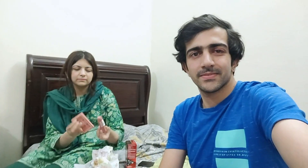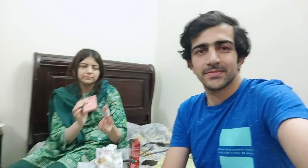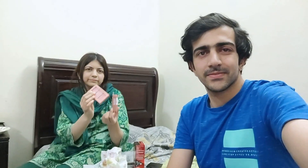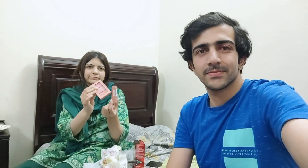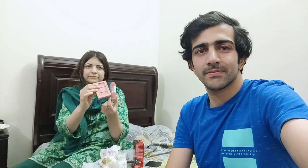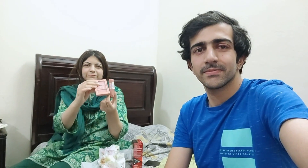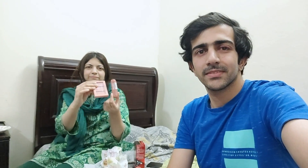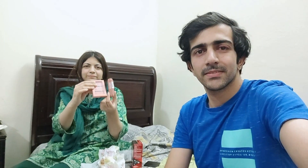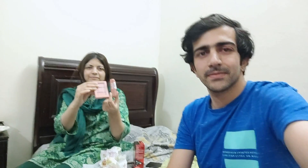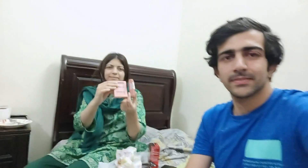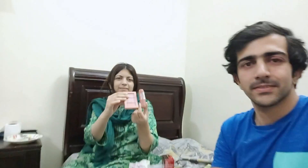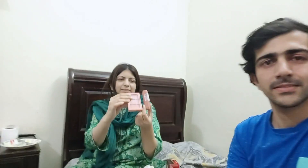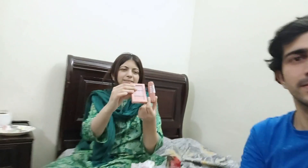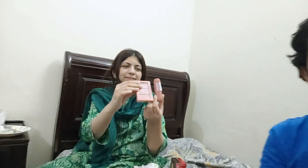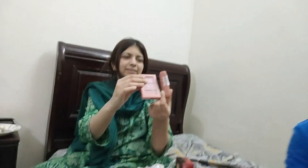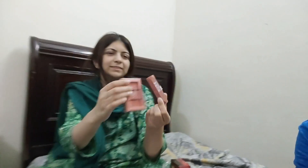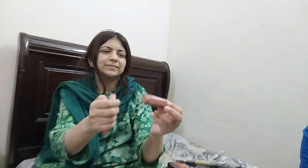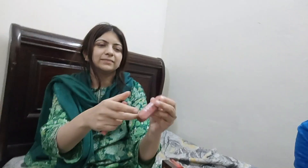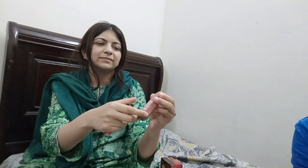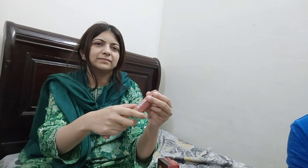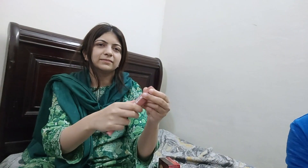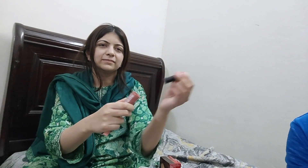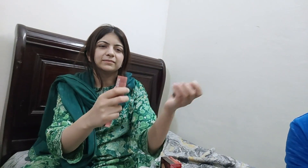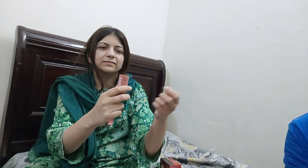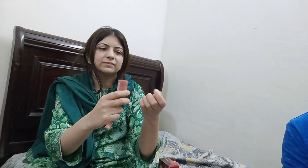हैं। ये है लिपस्टिक,